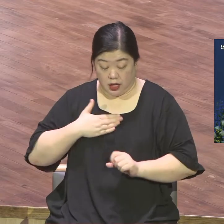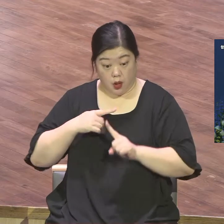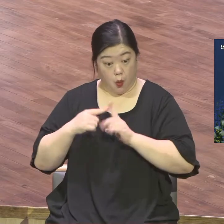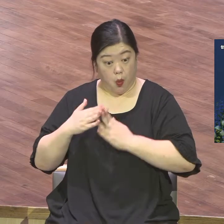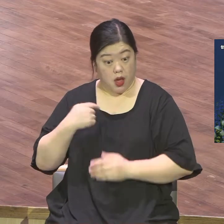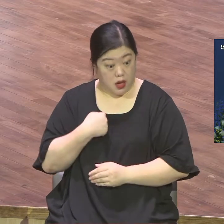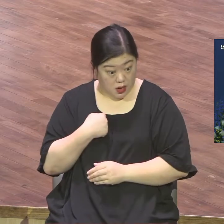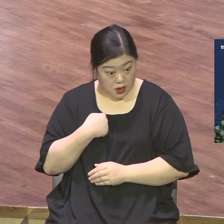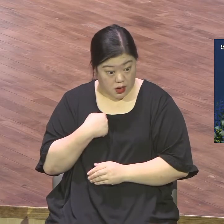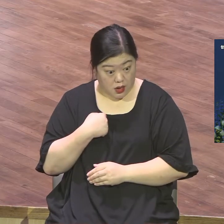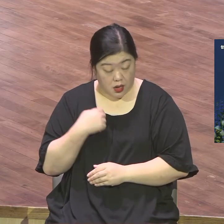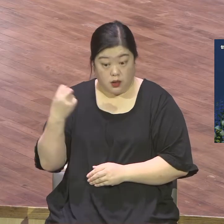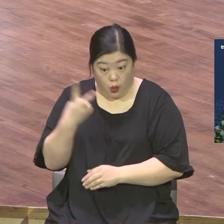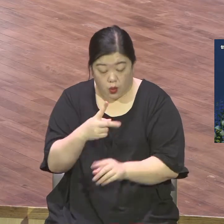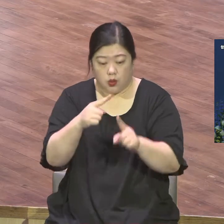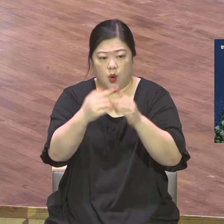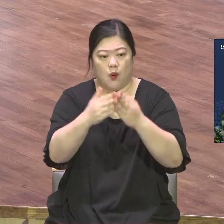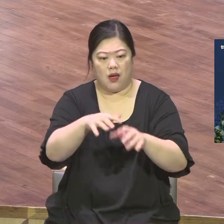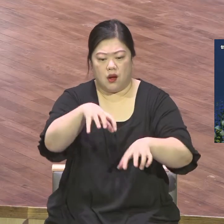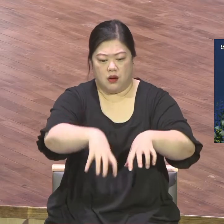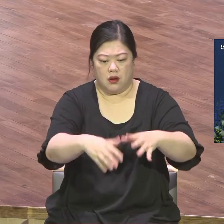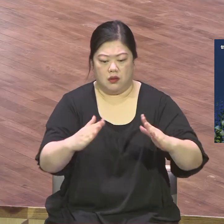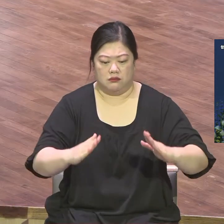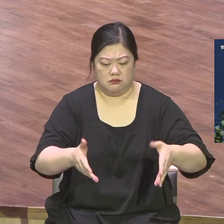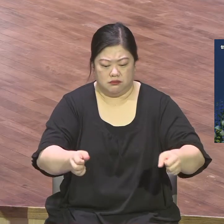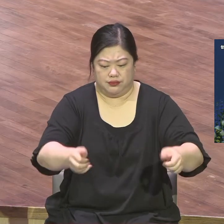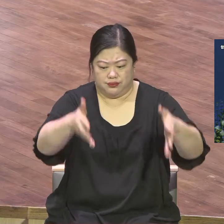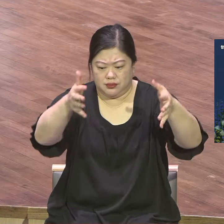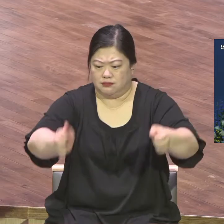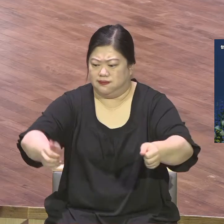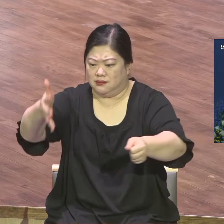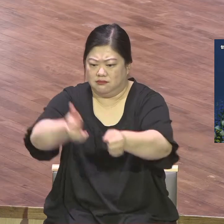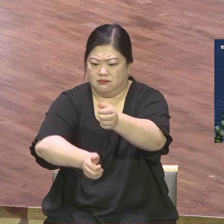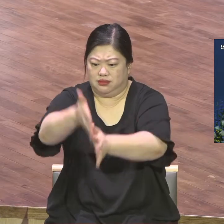된 언약 공동체로서의 교회를 말합니다.